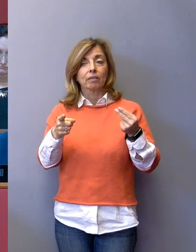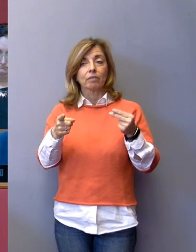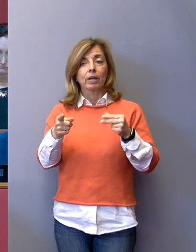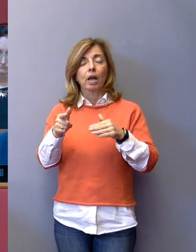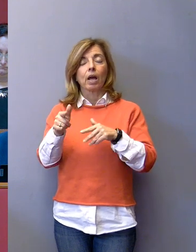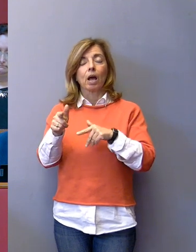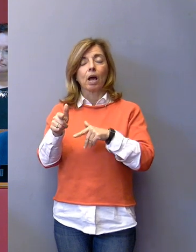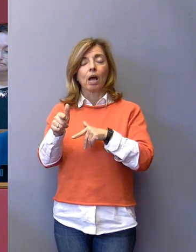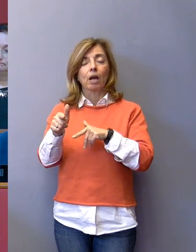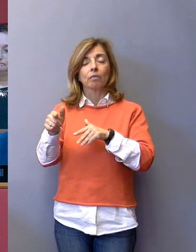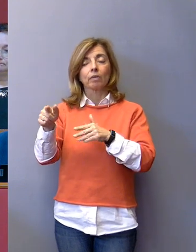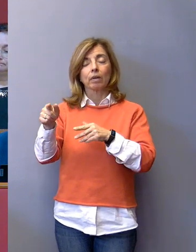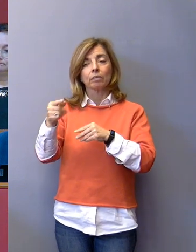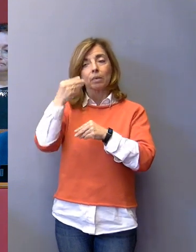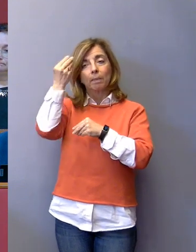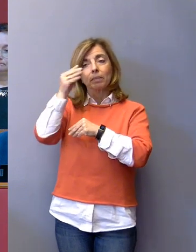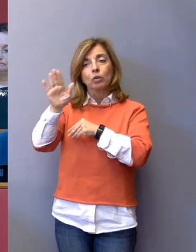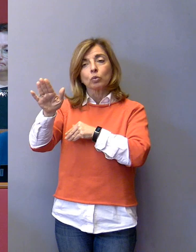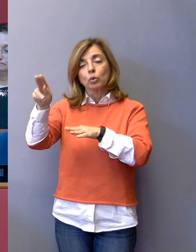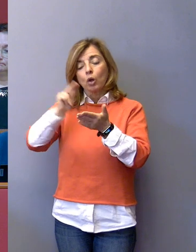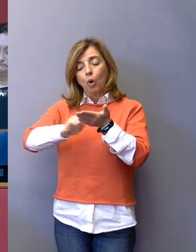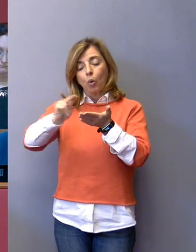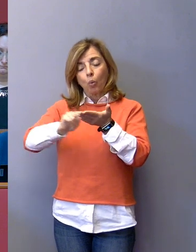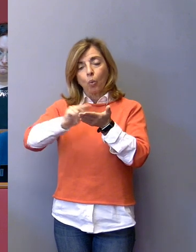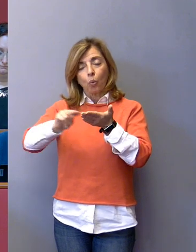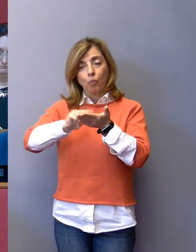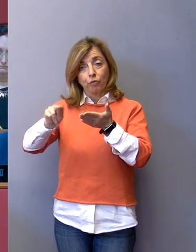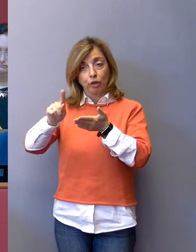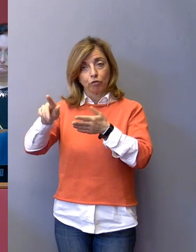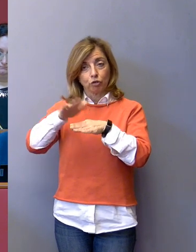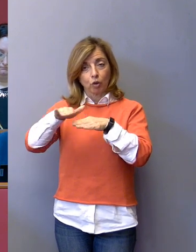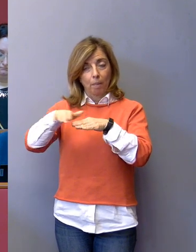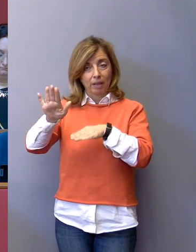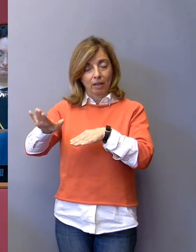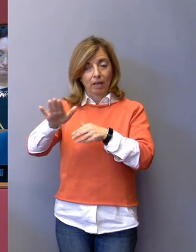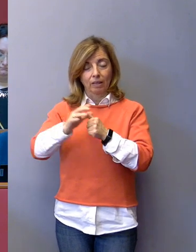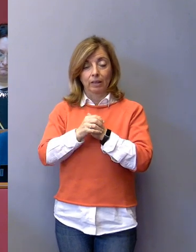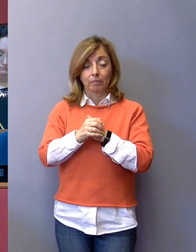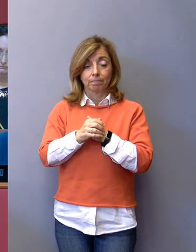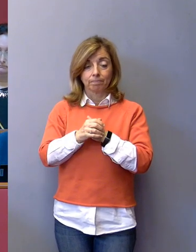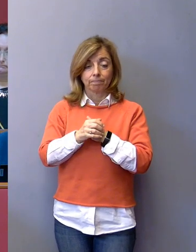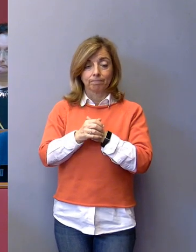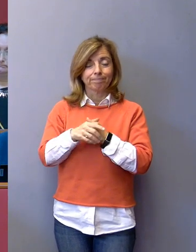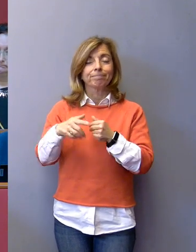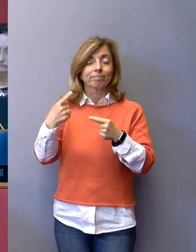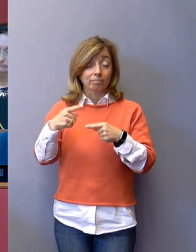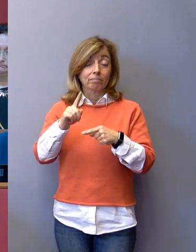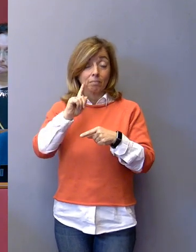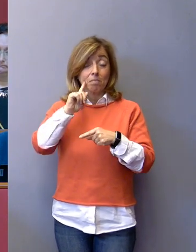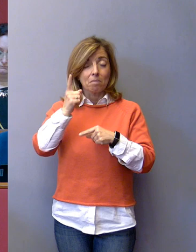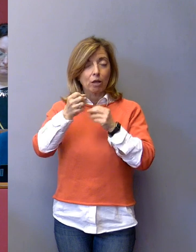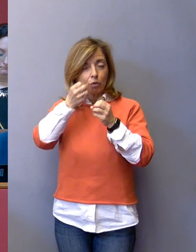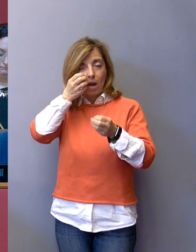degli uffici competenti e quindi diciamo Meriterebbe una approfondimento